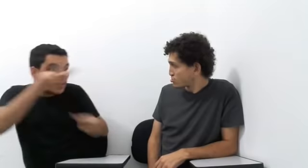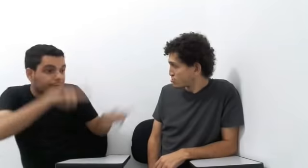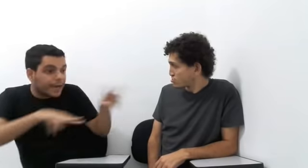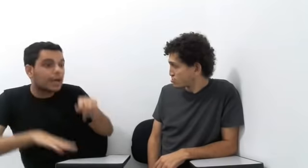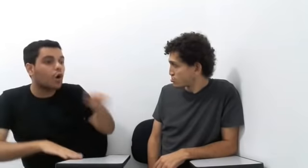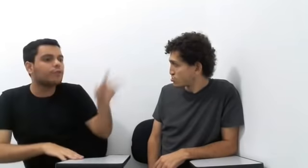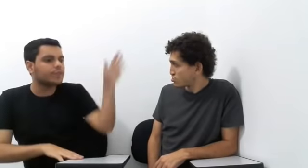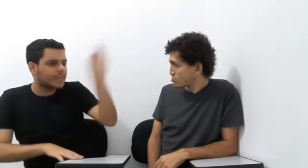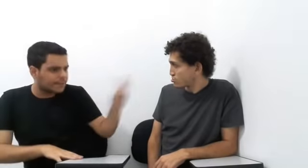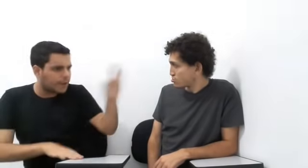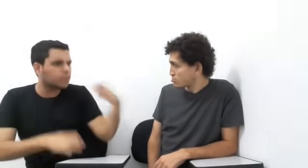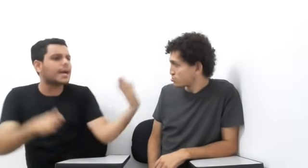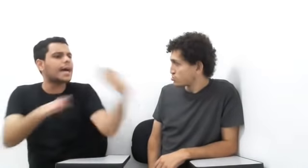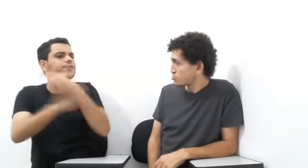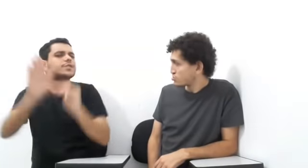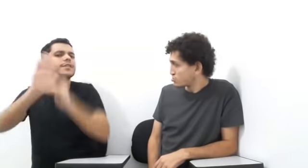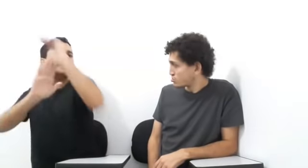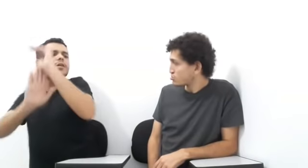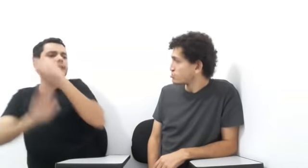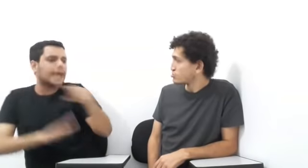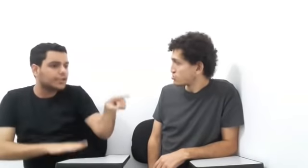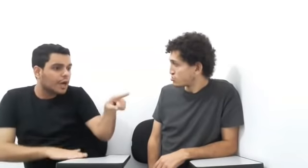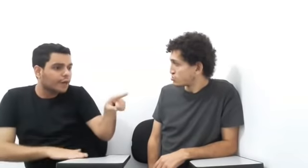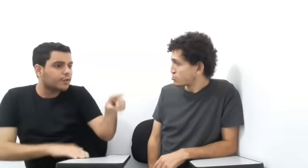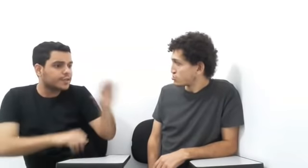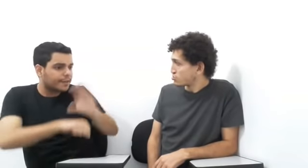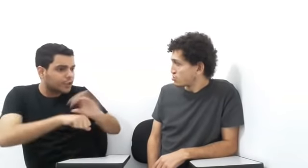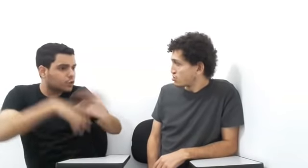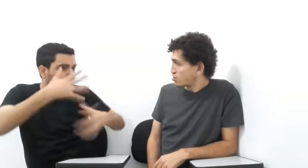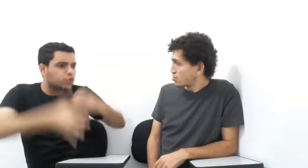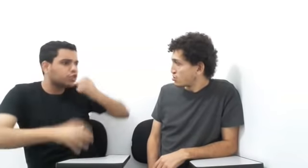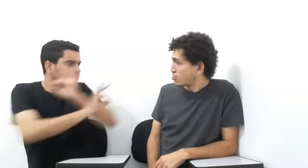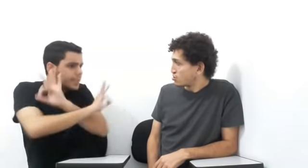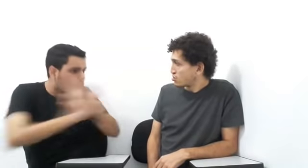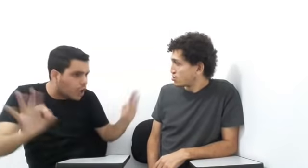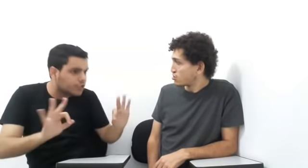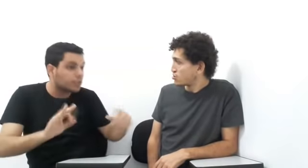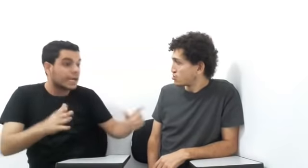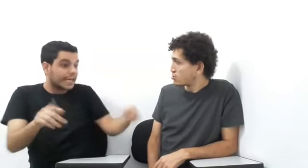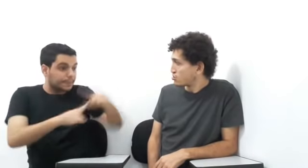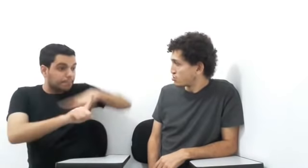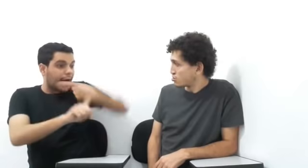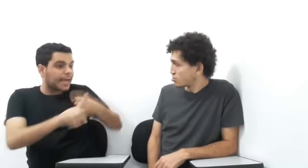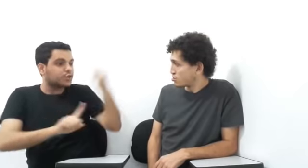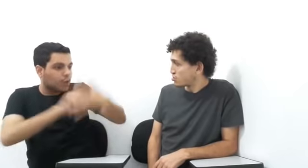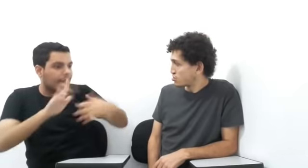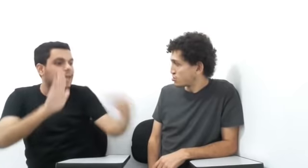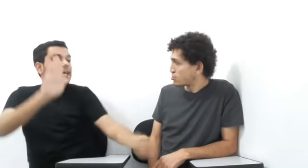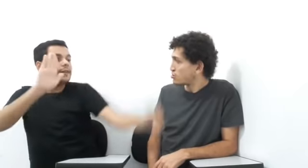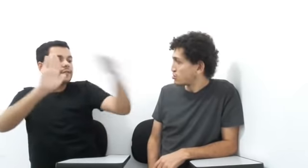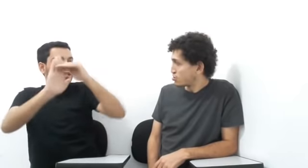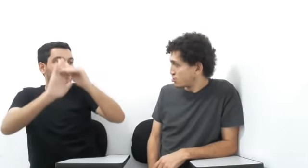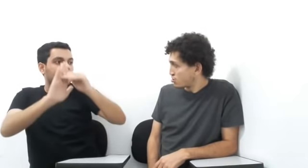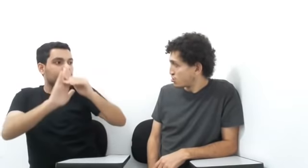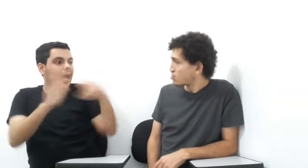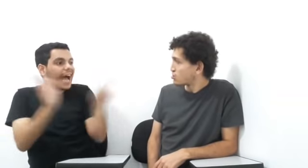vai, você tem faculdade, você tem prioridade, você fez curso de Libras ótimo e mais o caso, você tem prioridade. Aí ele